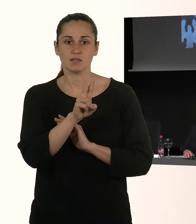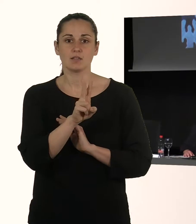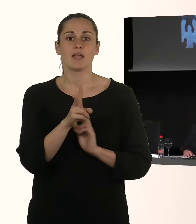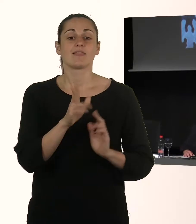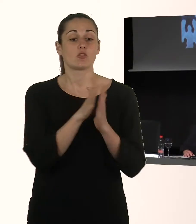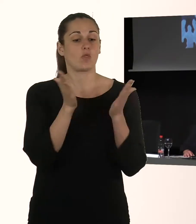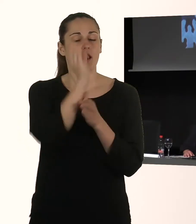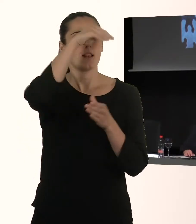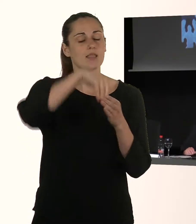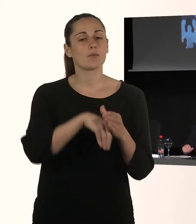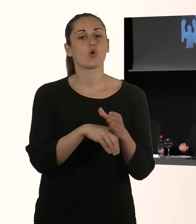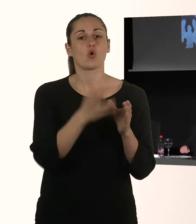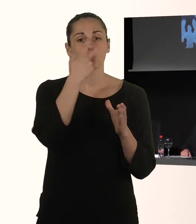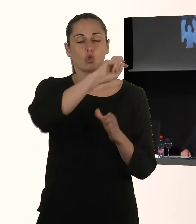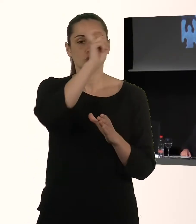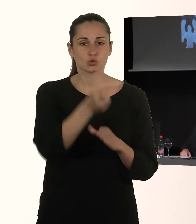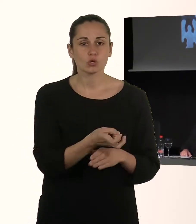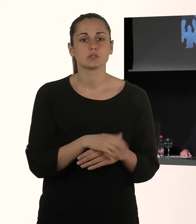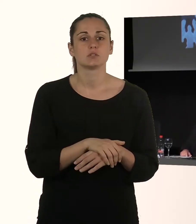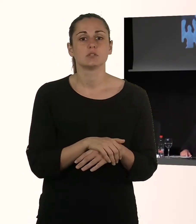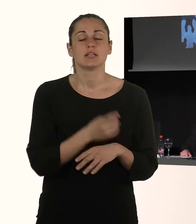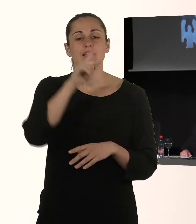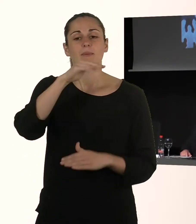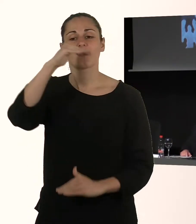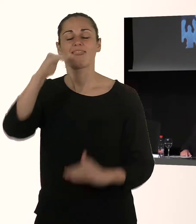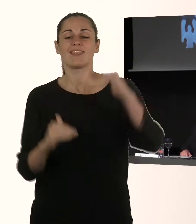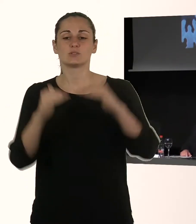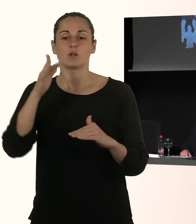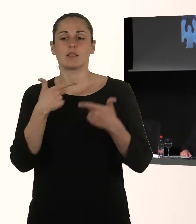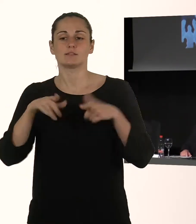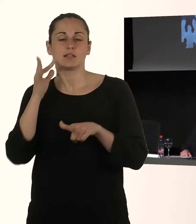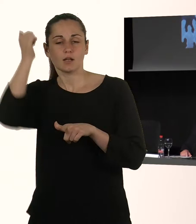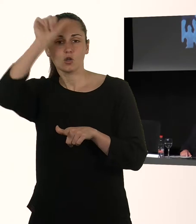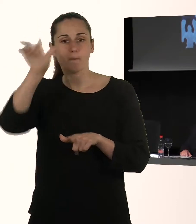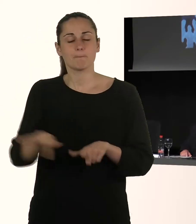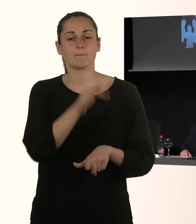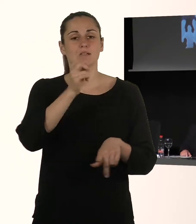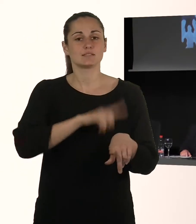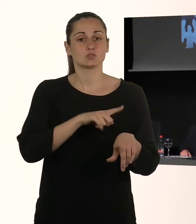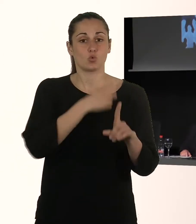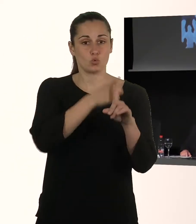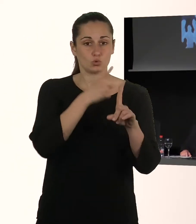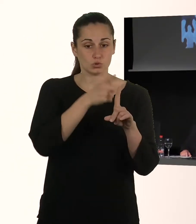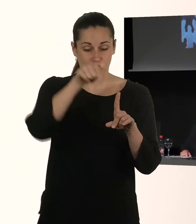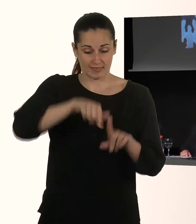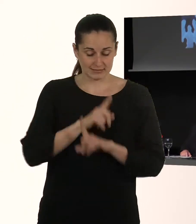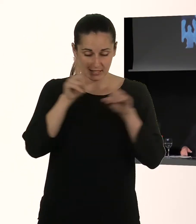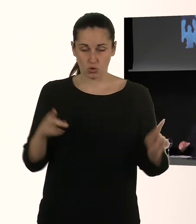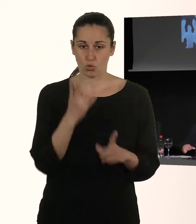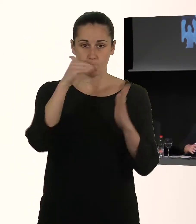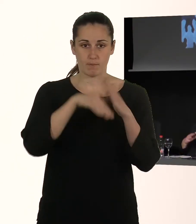año 2018, y las desigualdades de género y usos del tiempo de este año, el